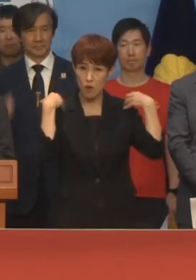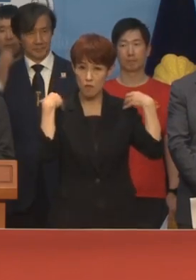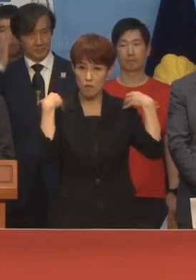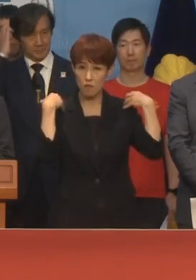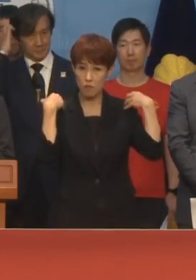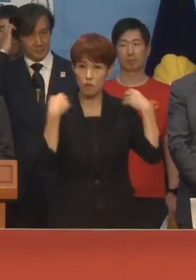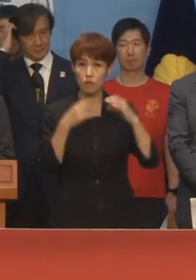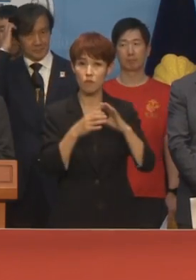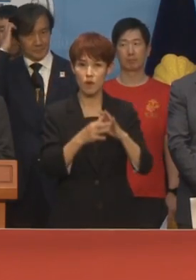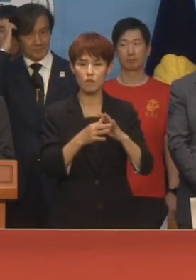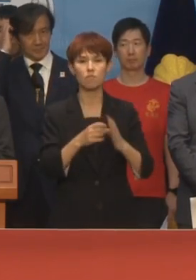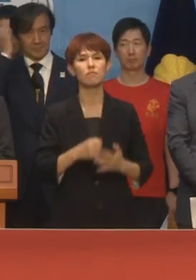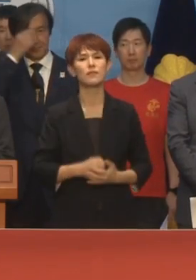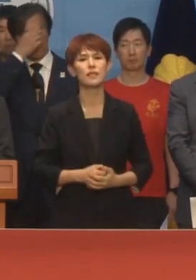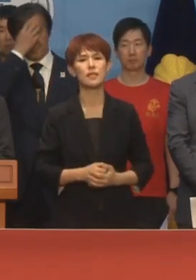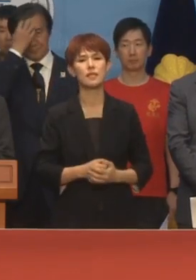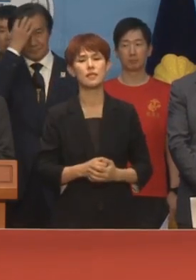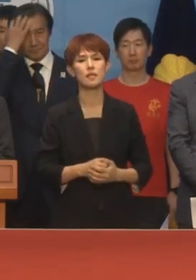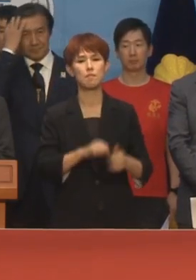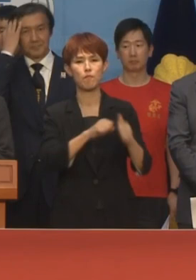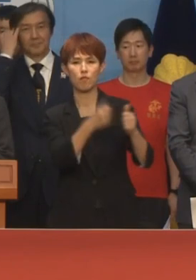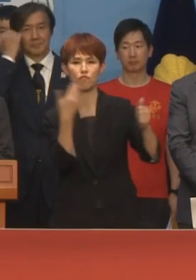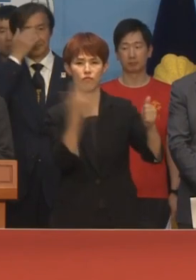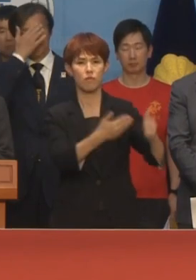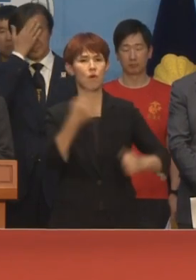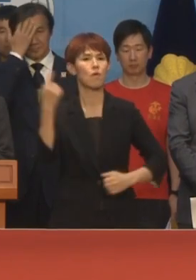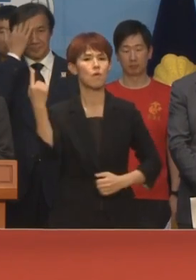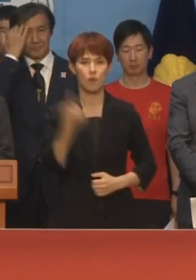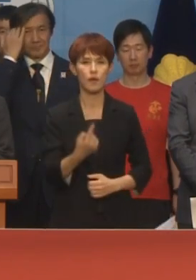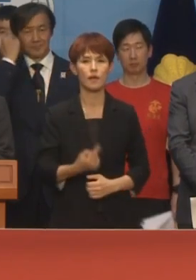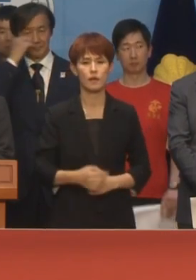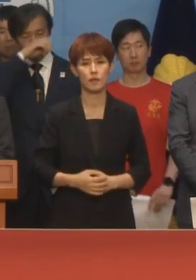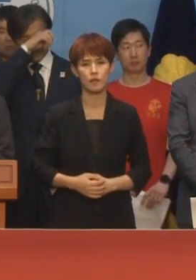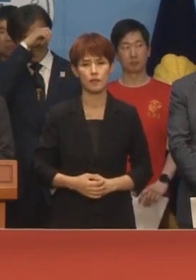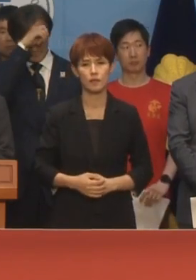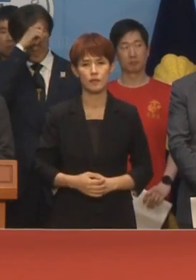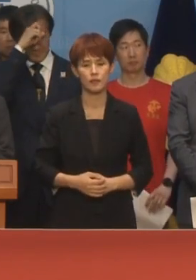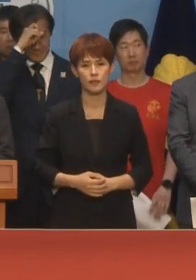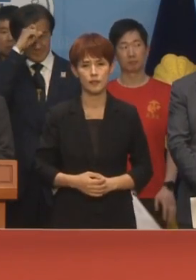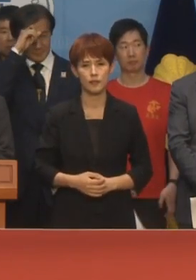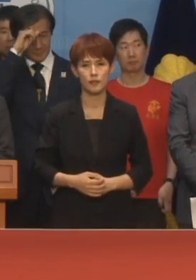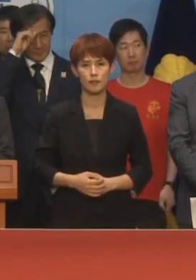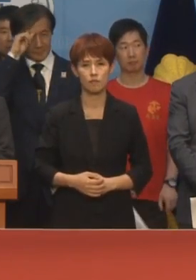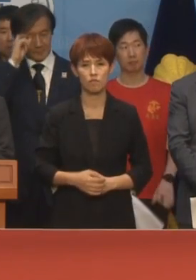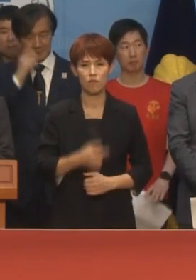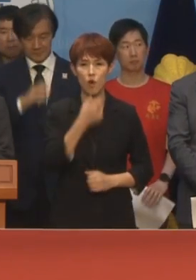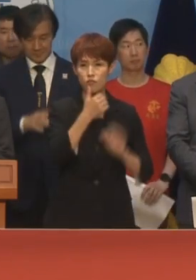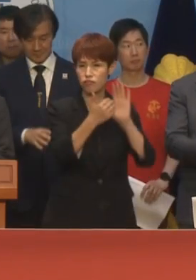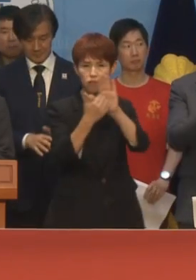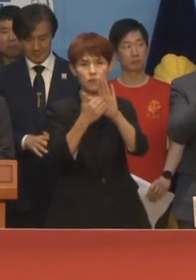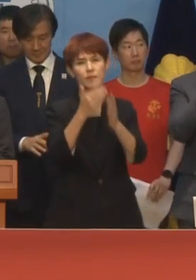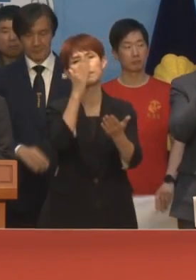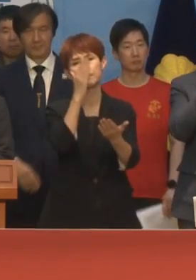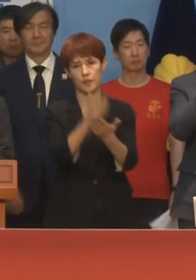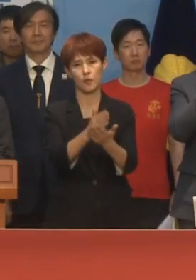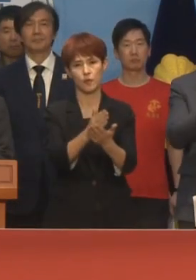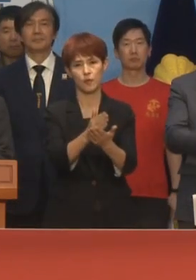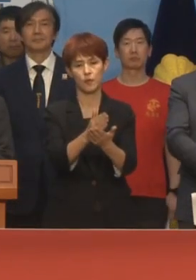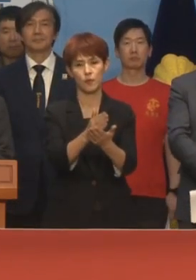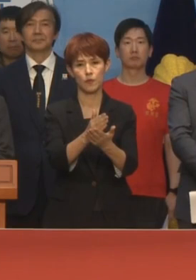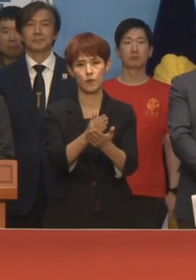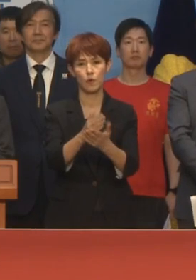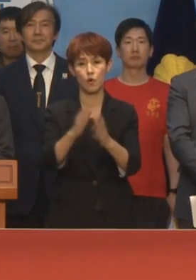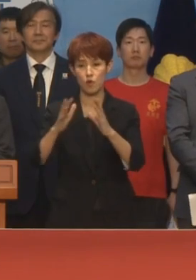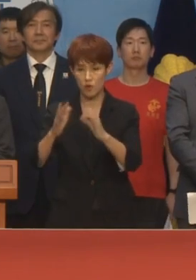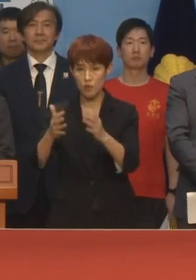대한 준엄한 심판이 이루어지기 전에 저는 거부권 행사를 하지 말고 이